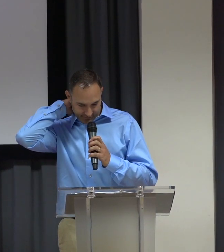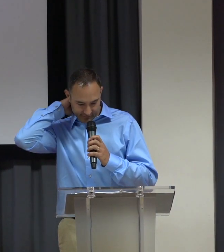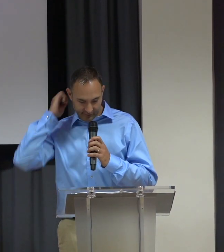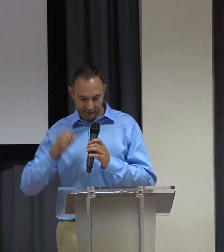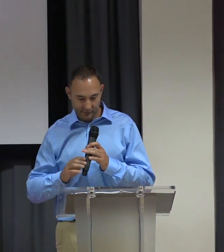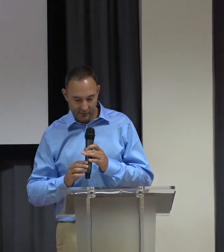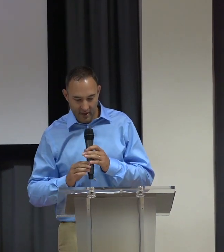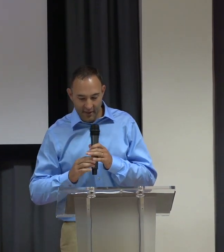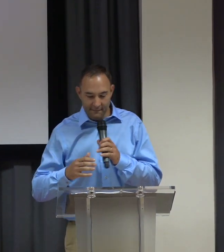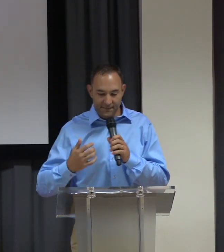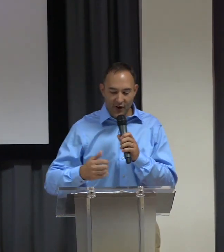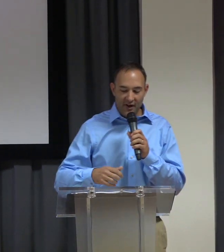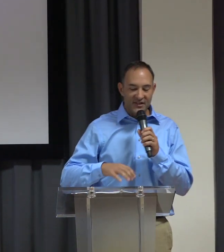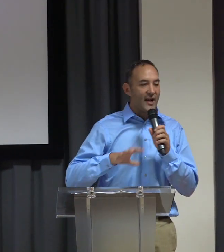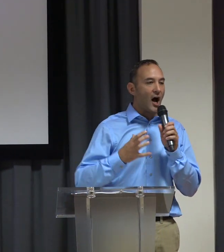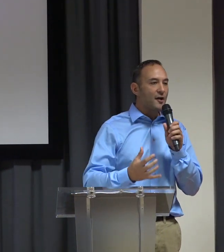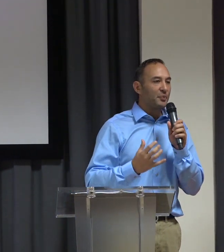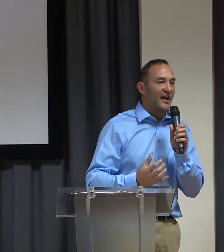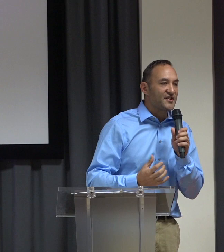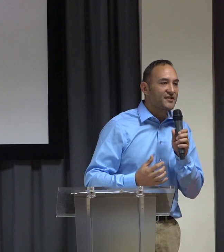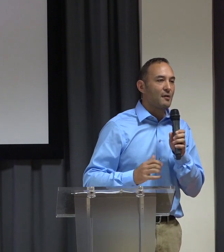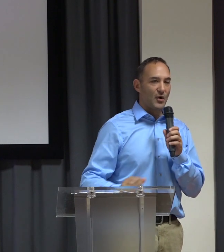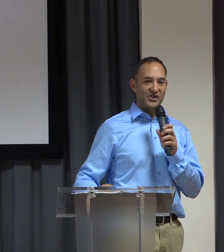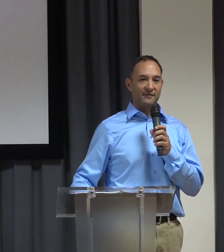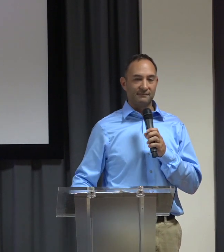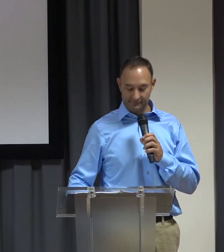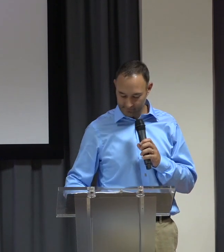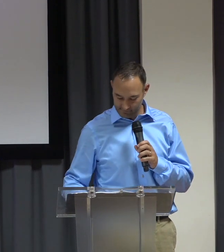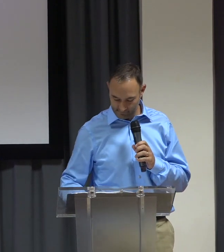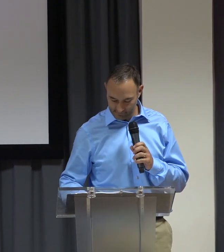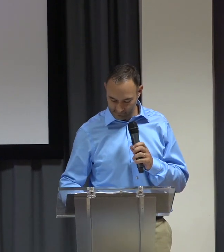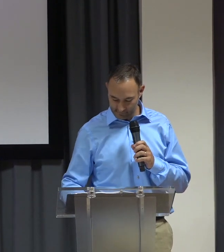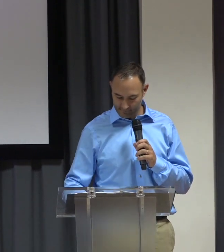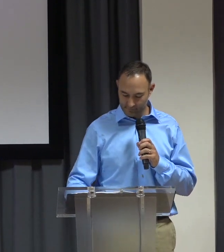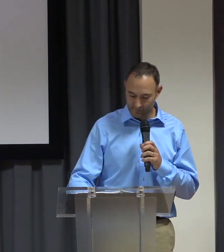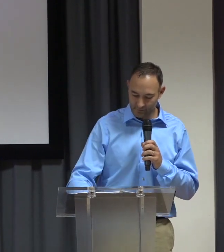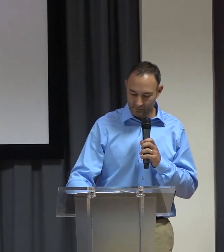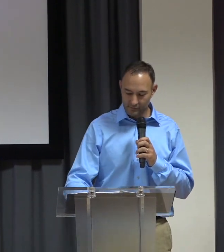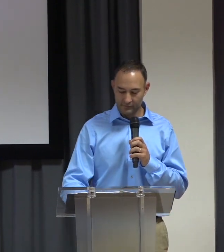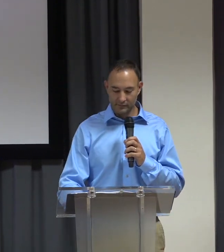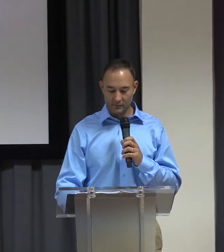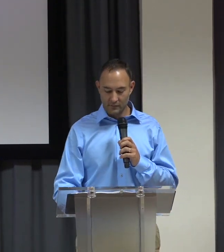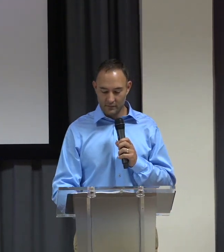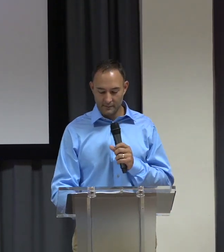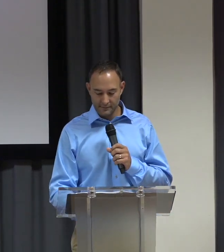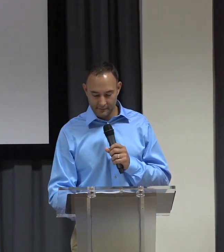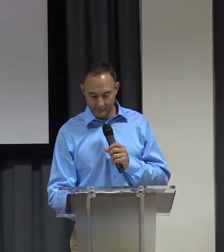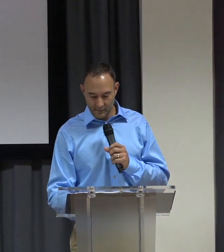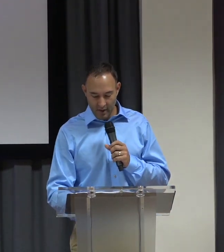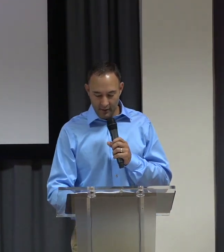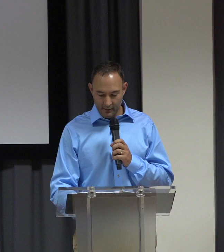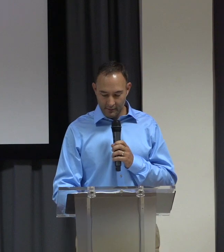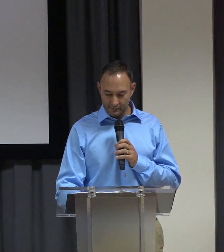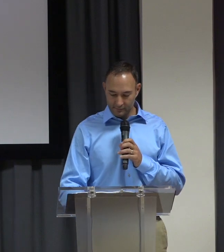Le dictionnaire dit that fear is an unpleasant emotion. Il dit que c'est une émotion qui ne plaît pas en